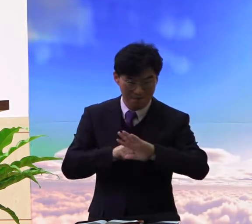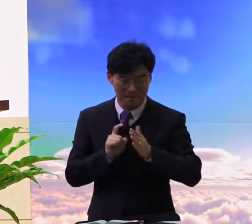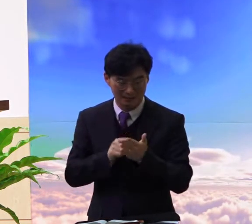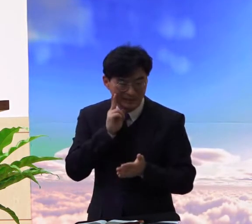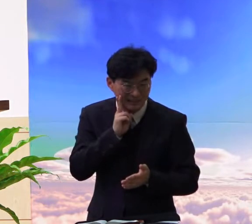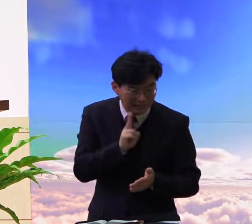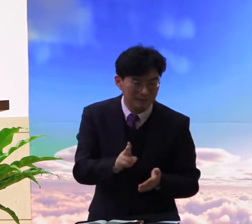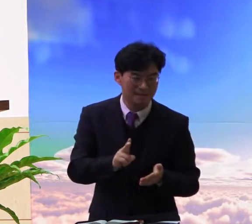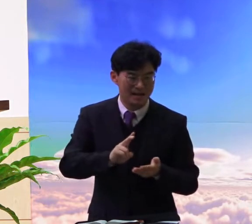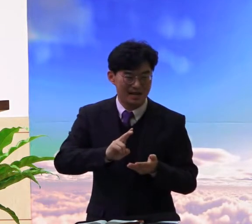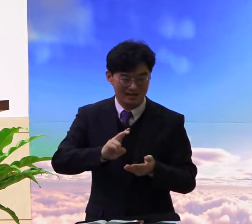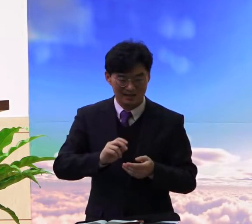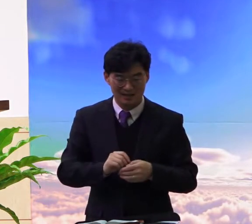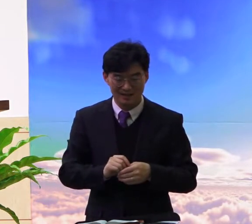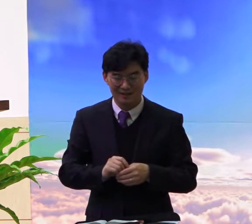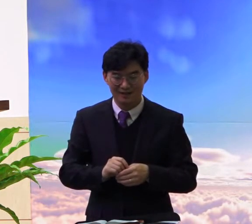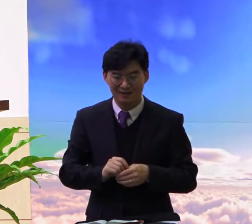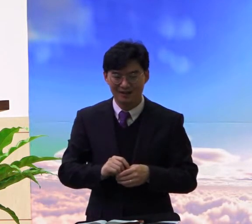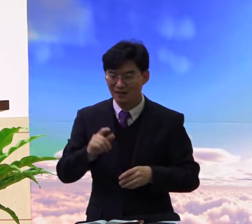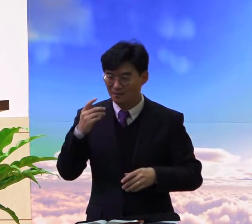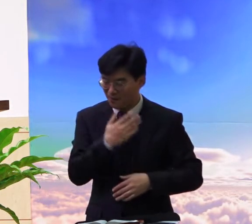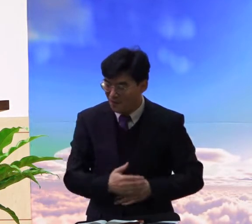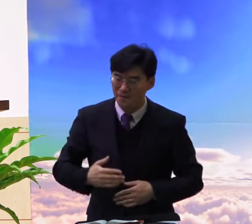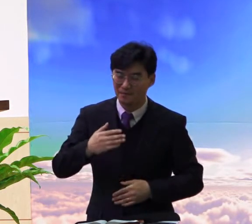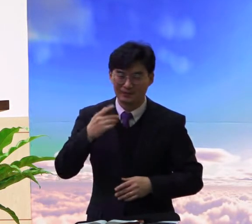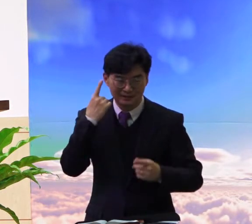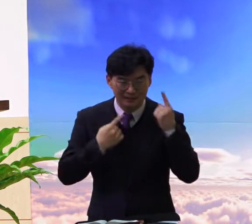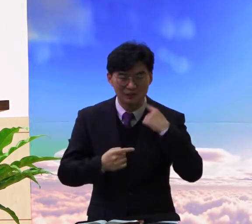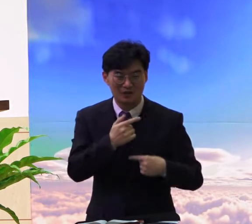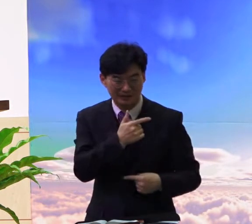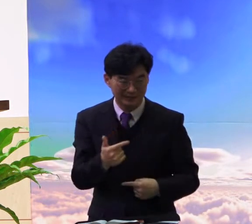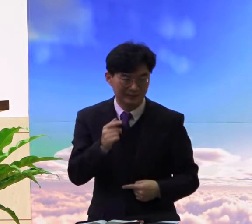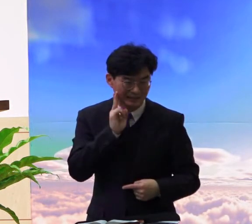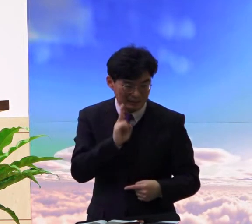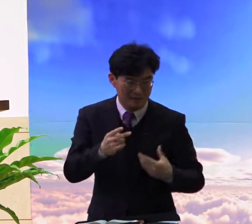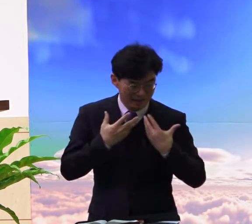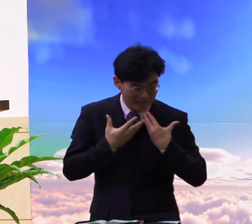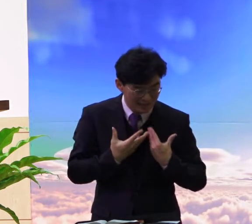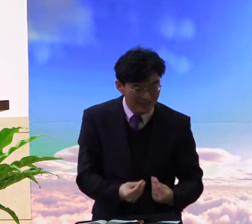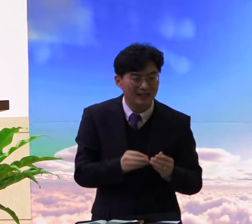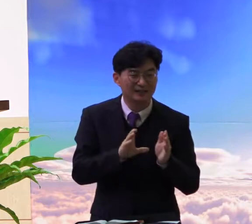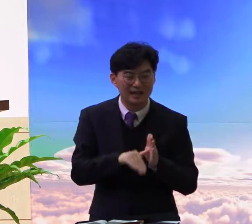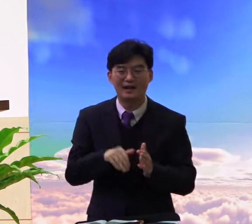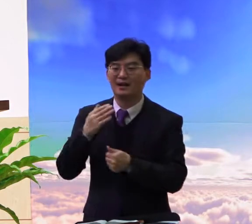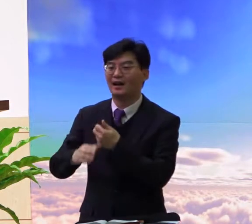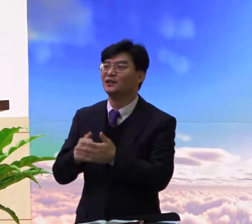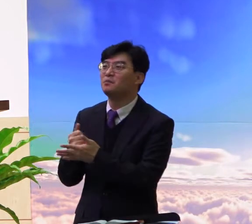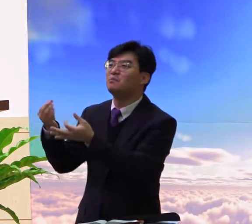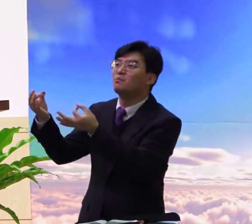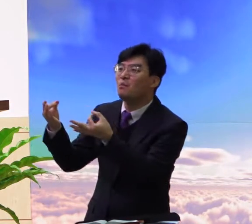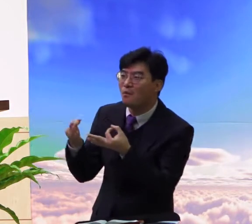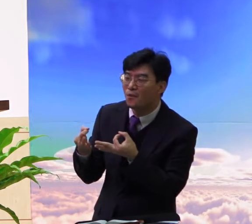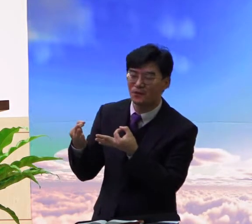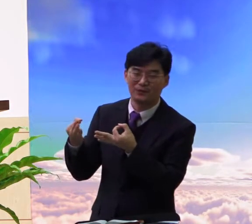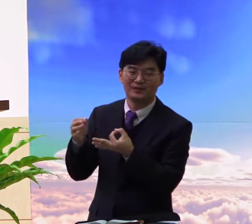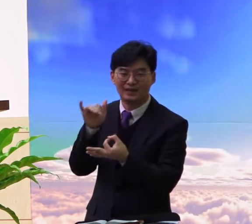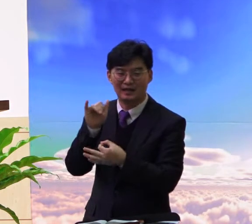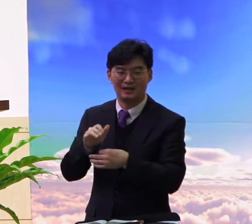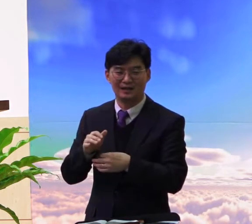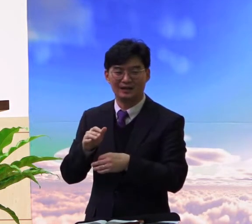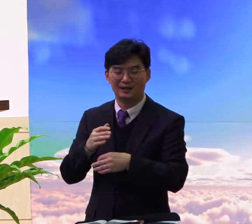찢겨지고 짓밟힌 마음을 하나님께서 보신다는 것입니다. 여러분, 하나님이 왜 우리